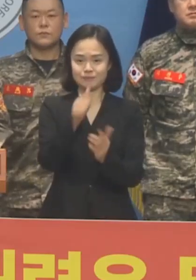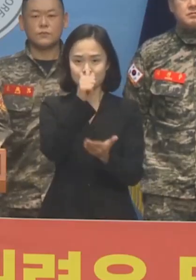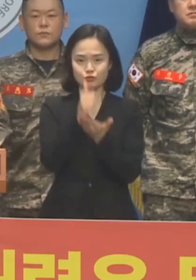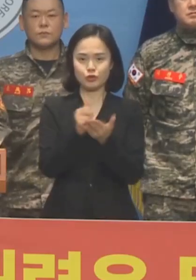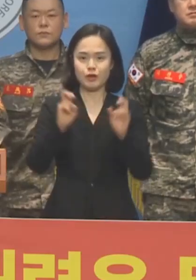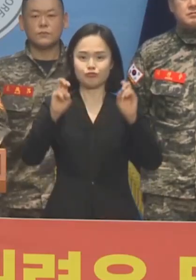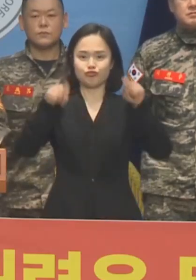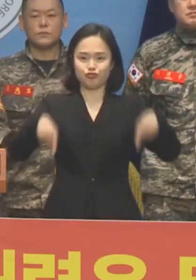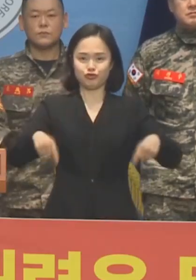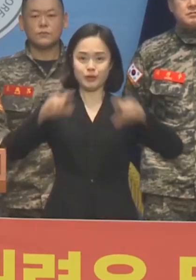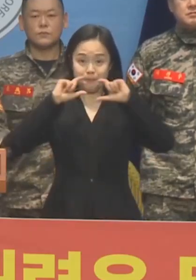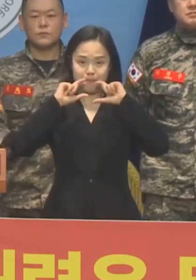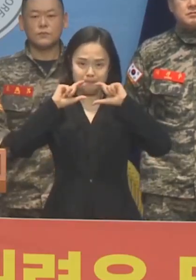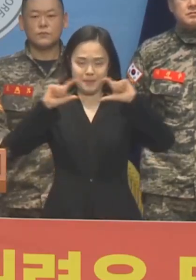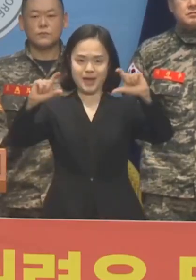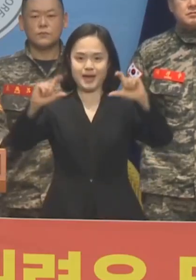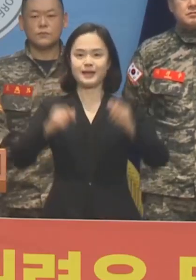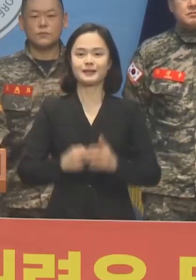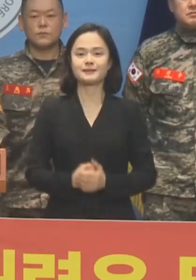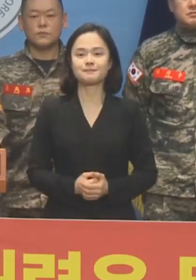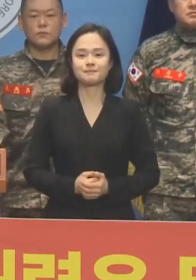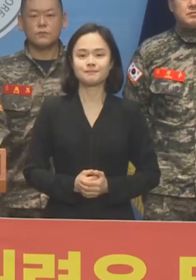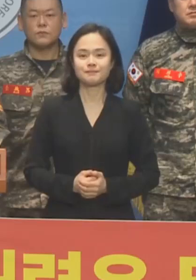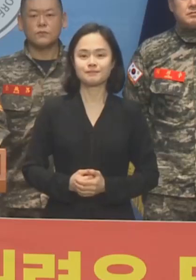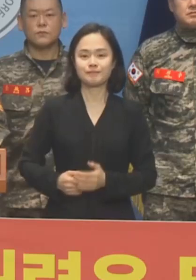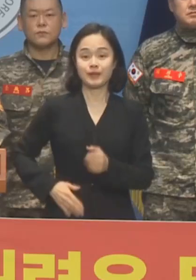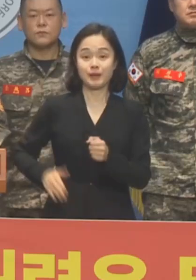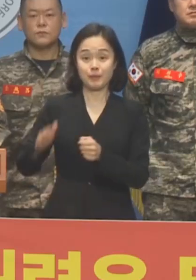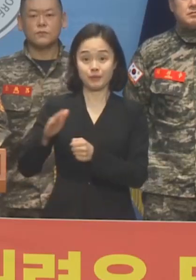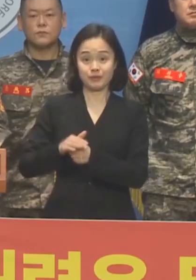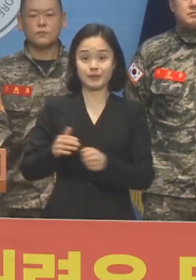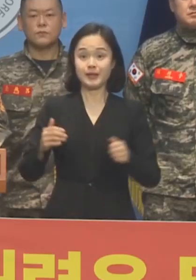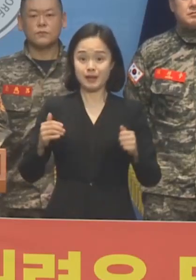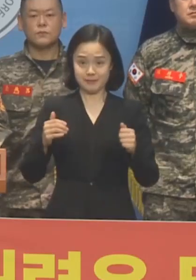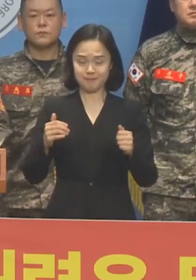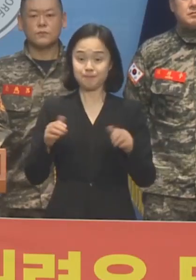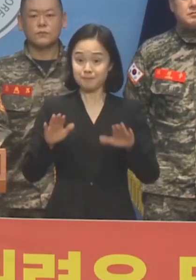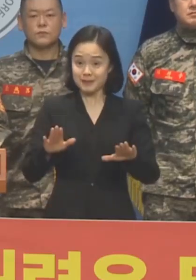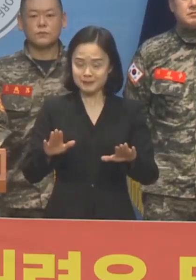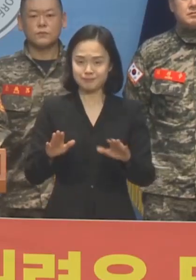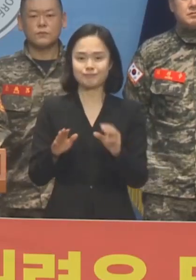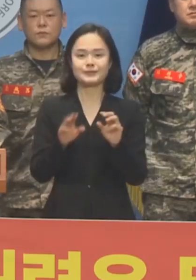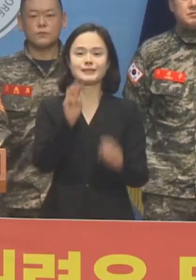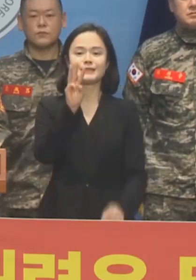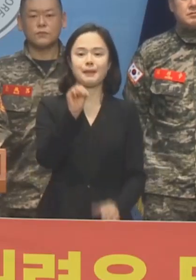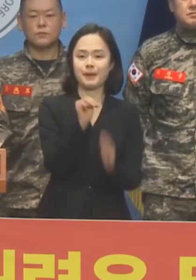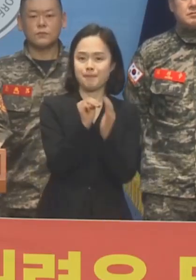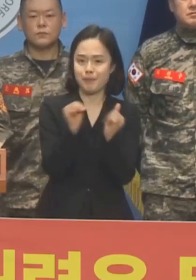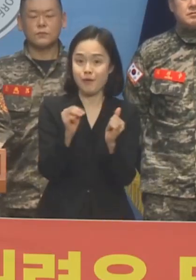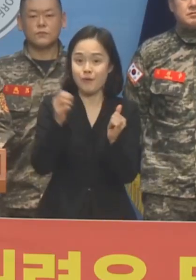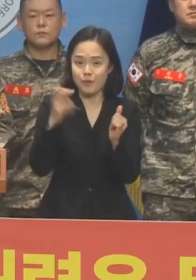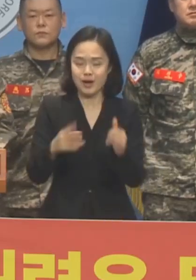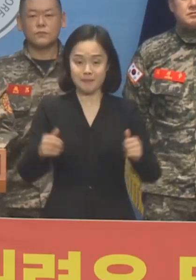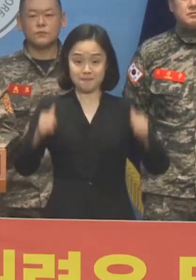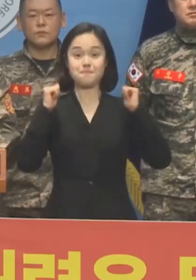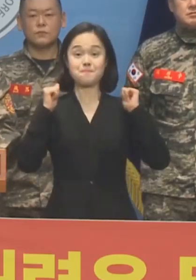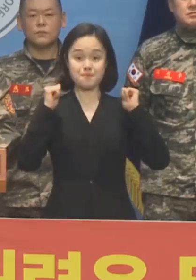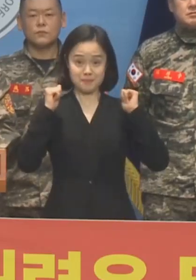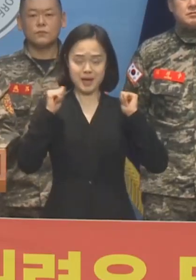났습니다. 3만 해병대 현역과 100만 해병대 예비역의 명예를